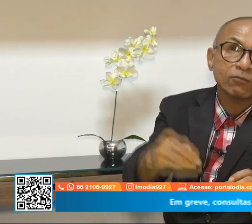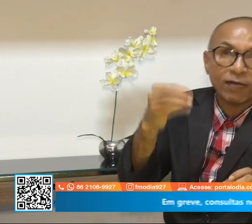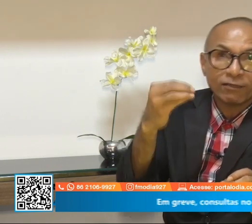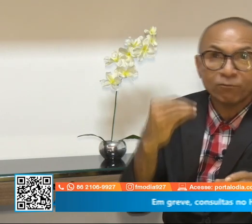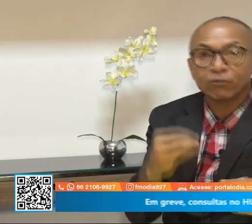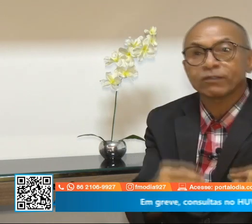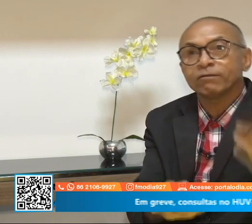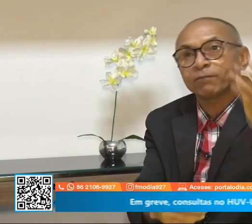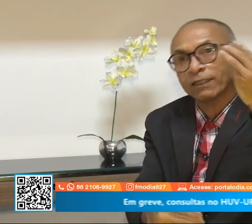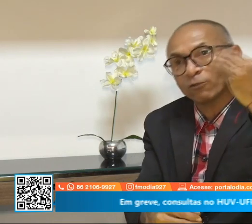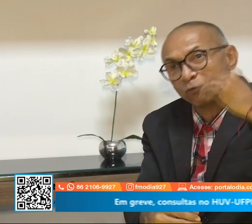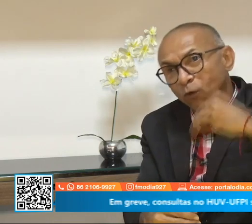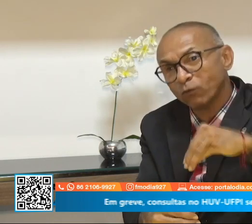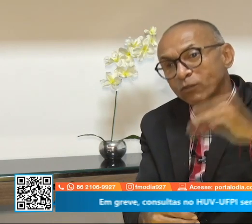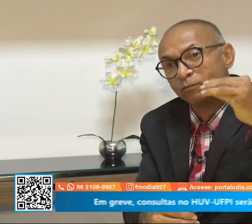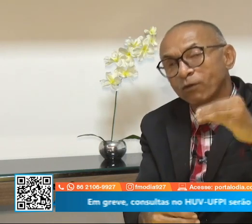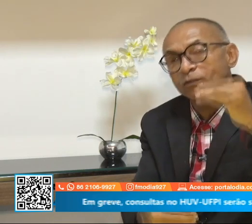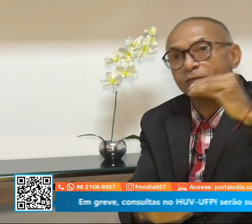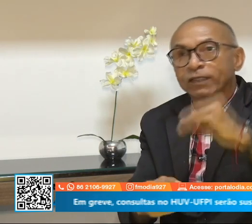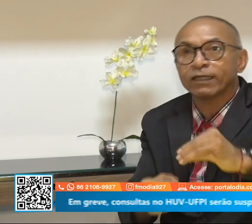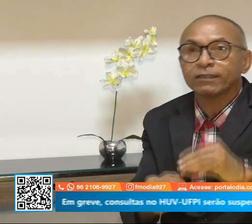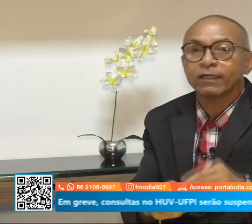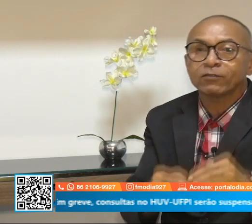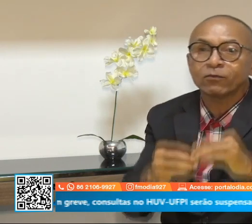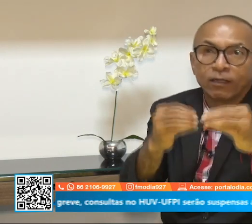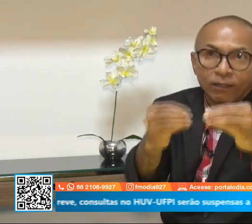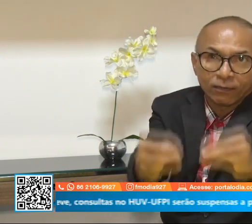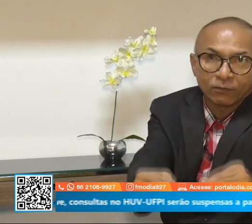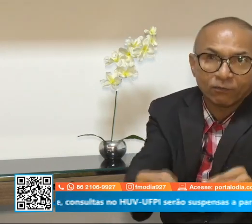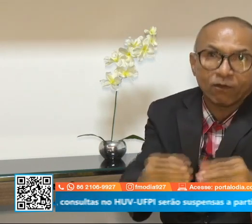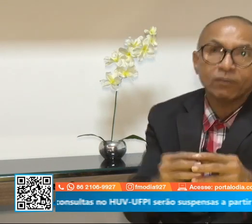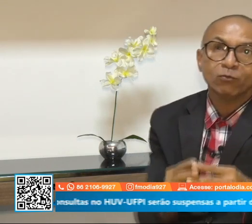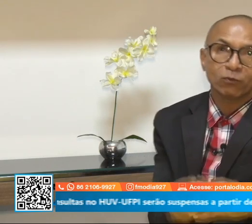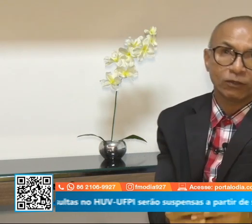essas diferenças o máximo possível para que todos possam ter acesso de forma justa.